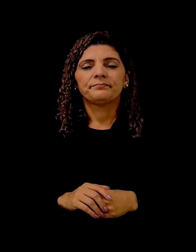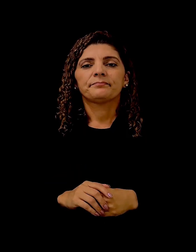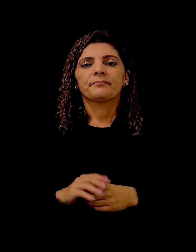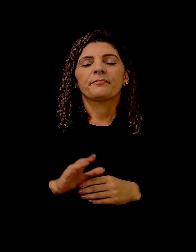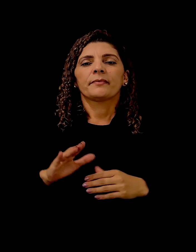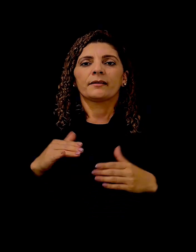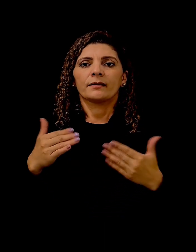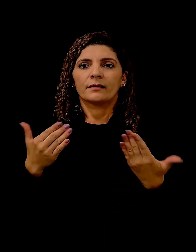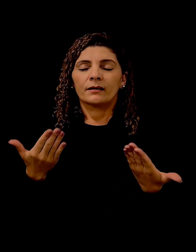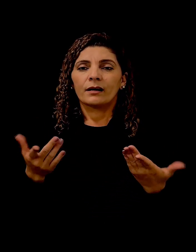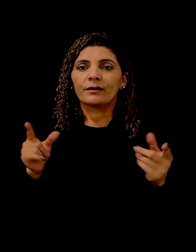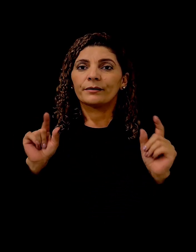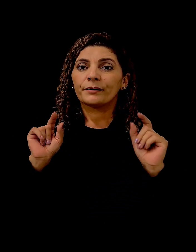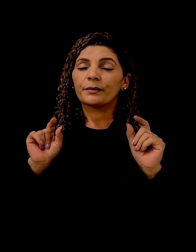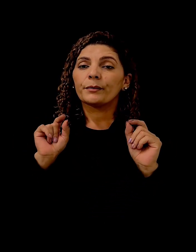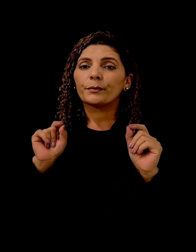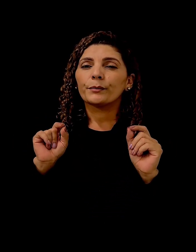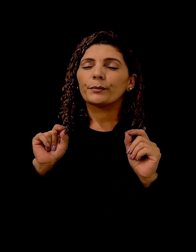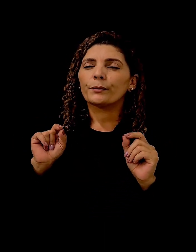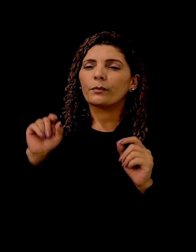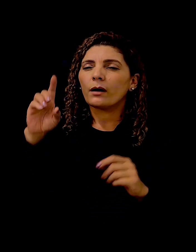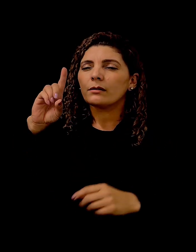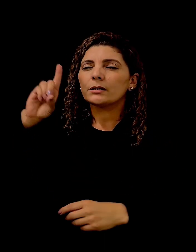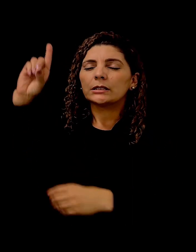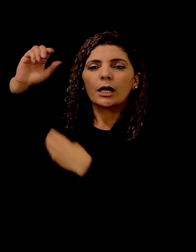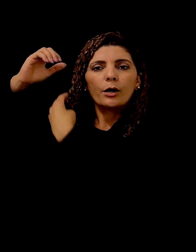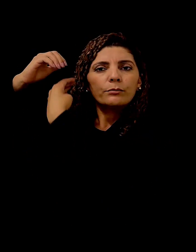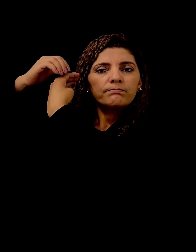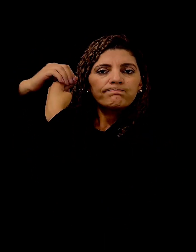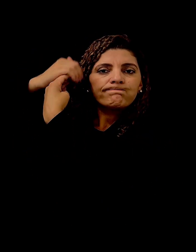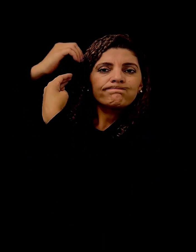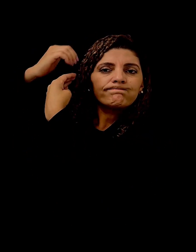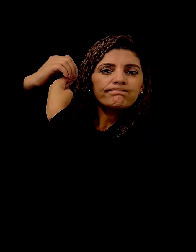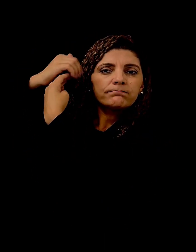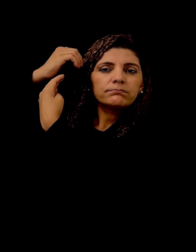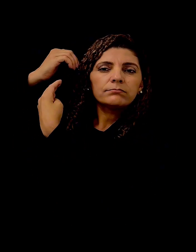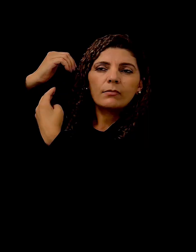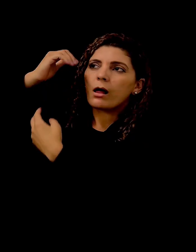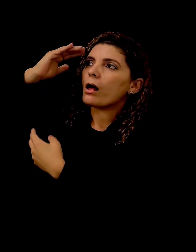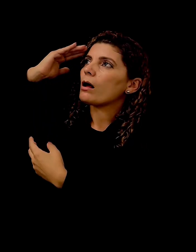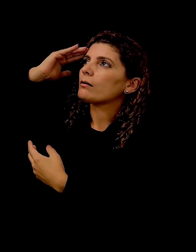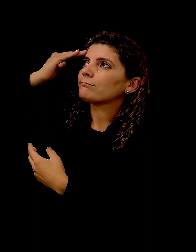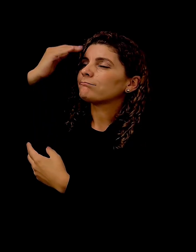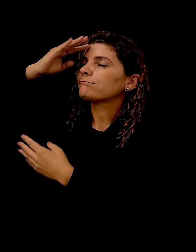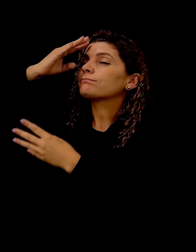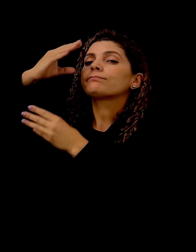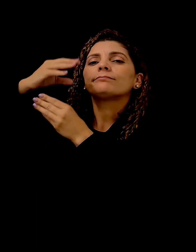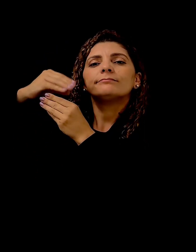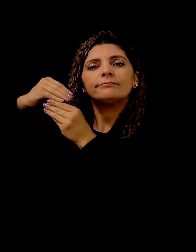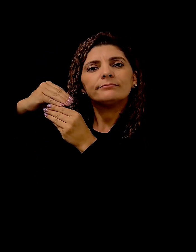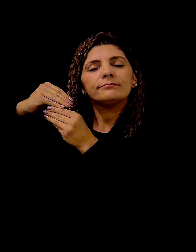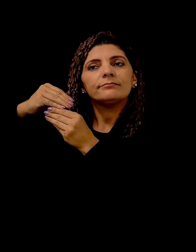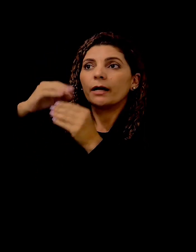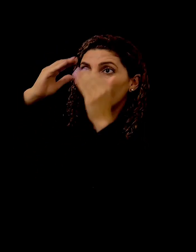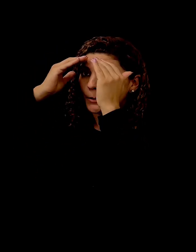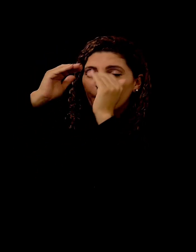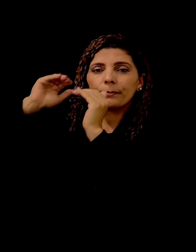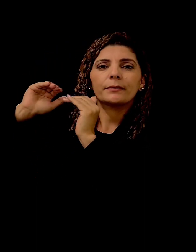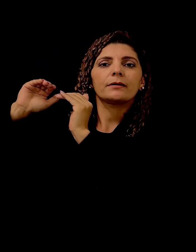segue esses conselhos do Pai, é óbvio que ele